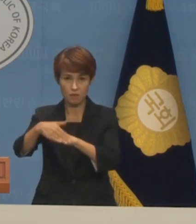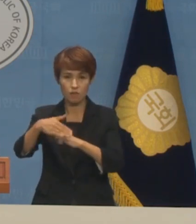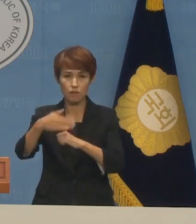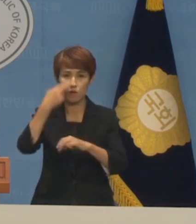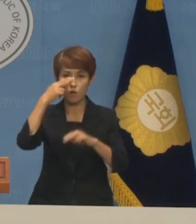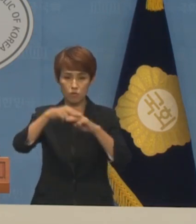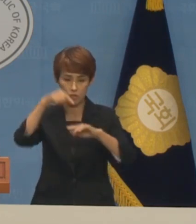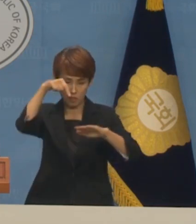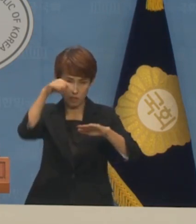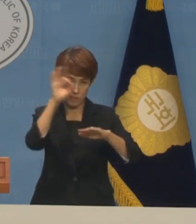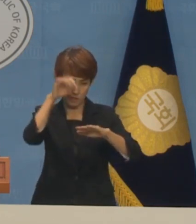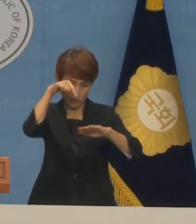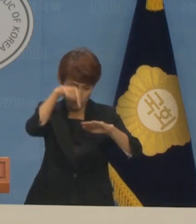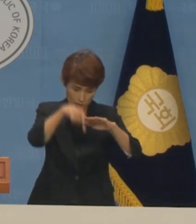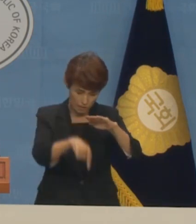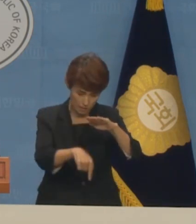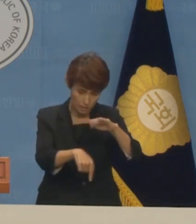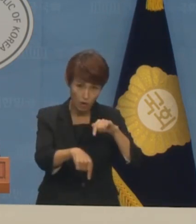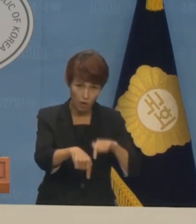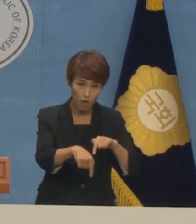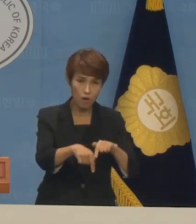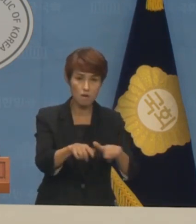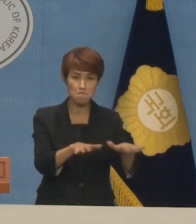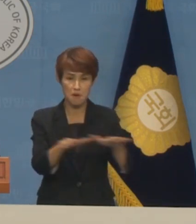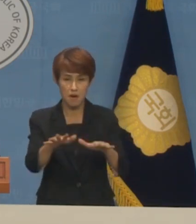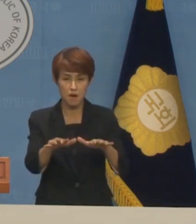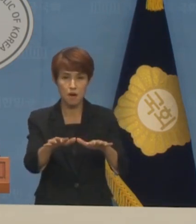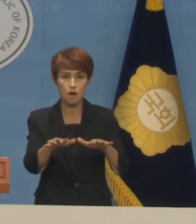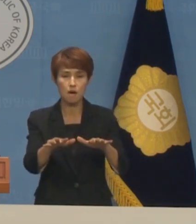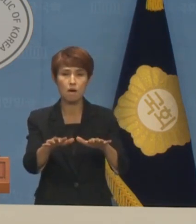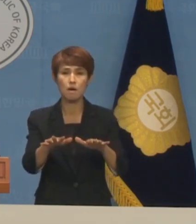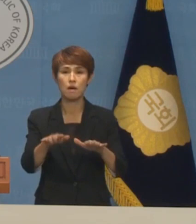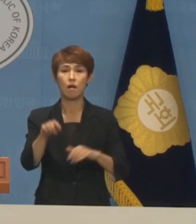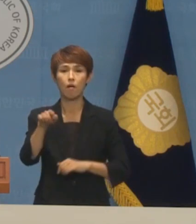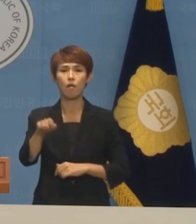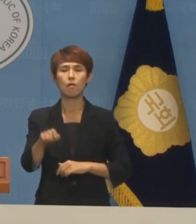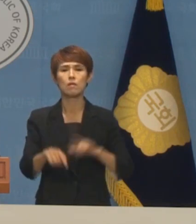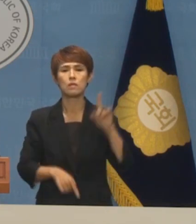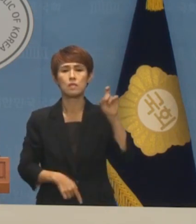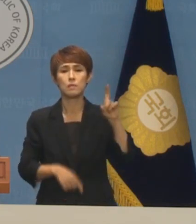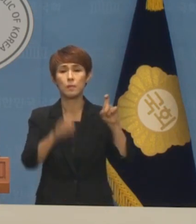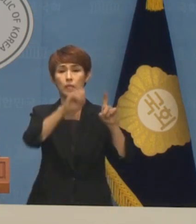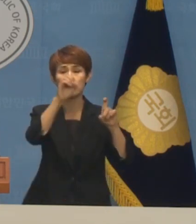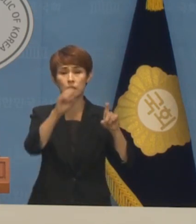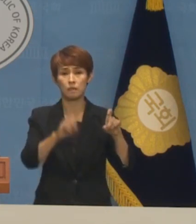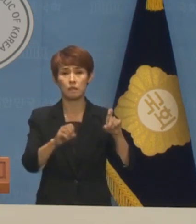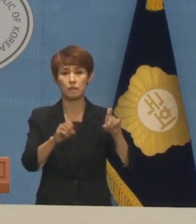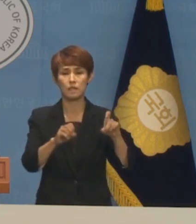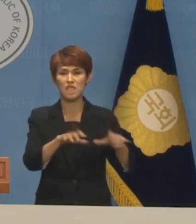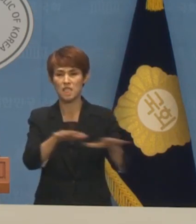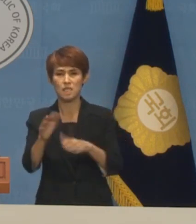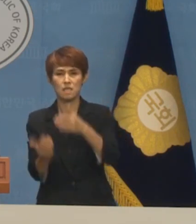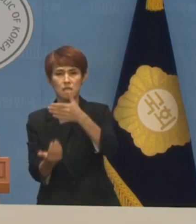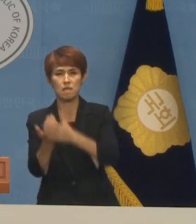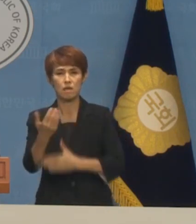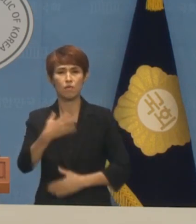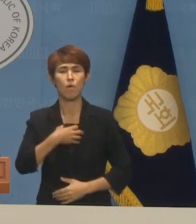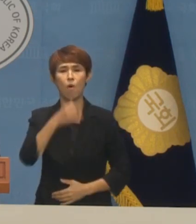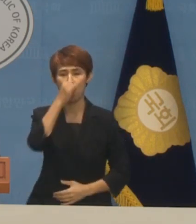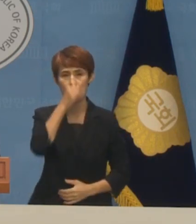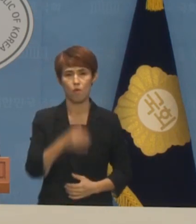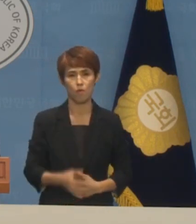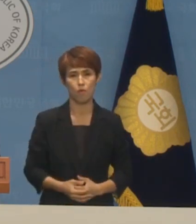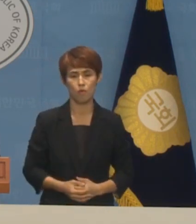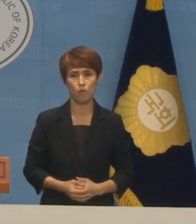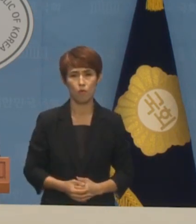개발로 인한 유발 지진은 전체 유발 지진의 11%에 달하는 것으로 보고되고 있습니다. 만에